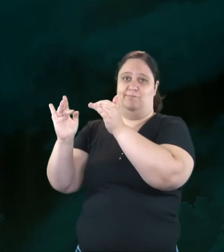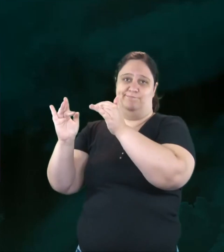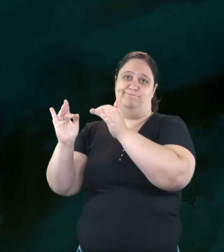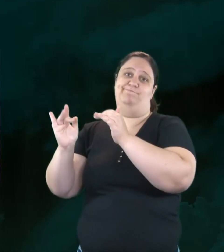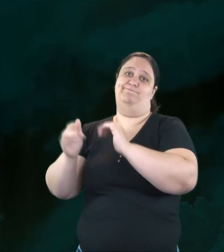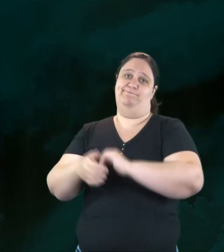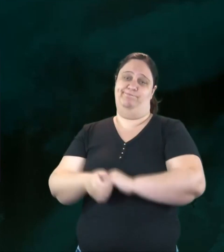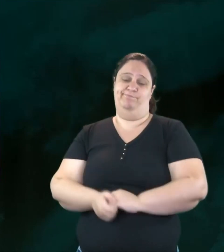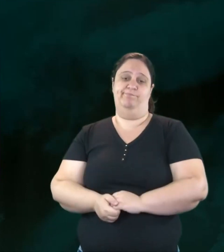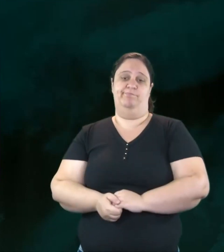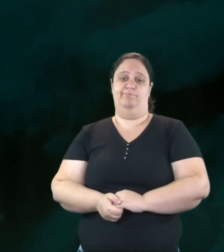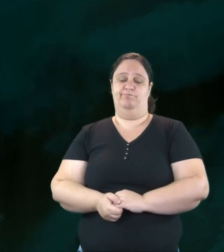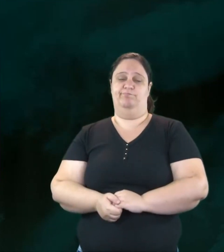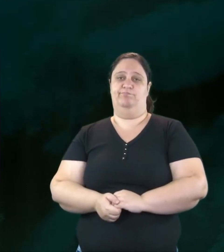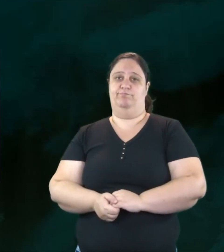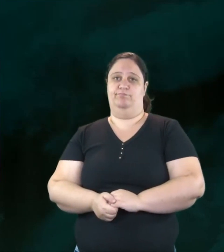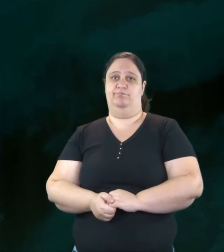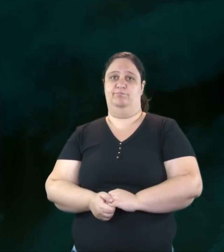Ele vai reunir